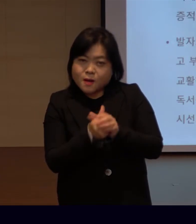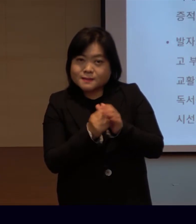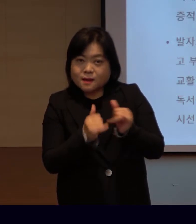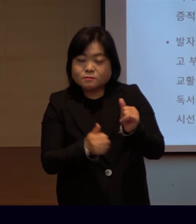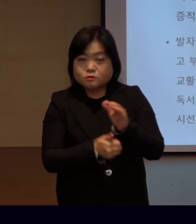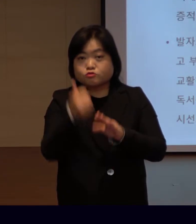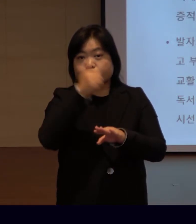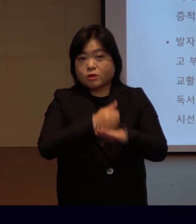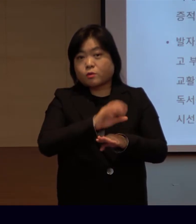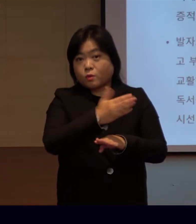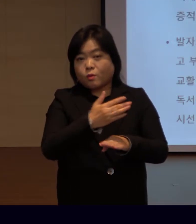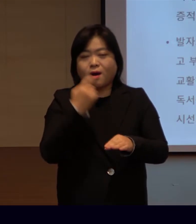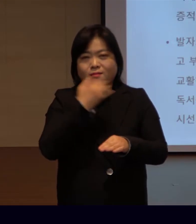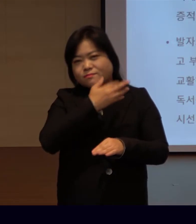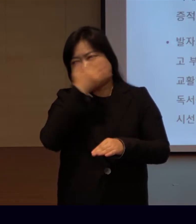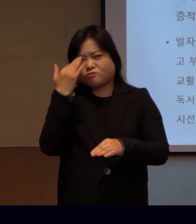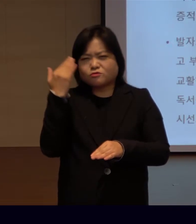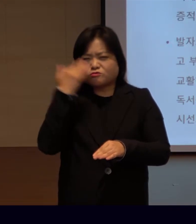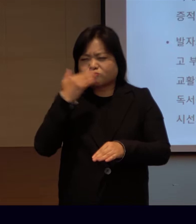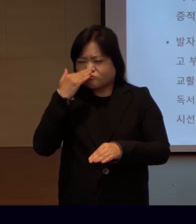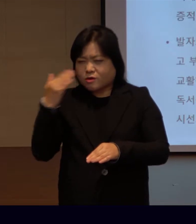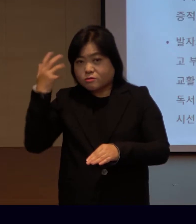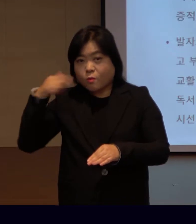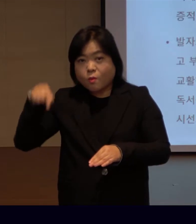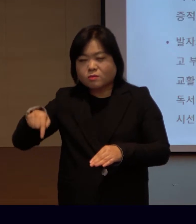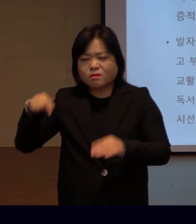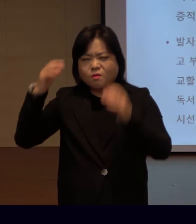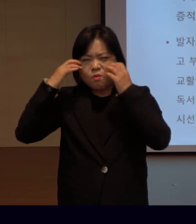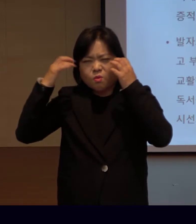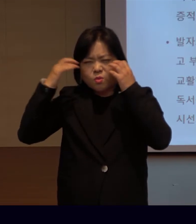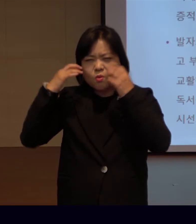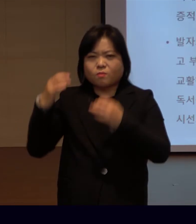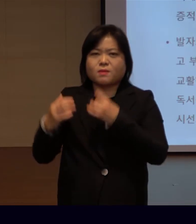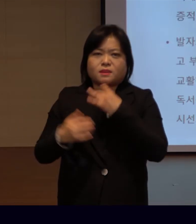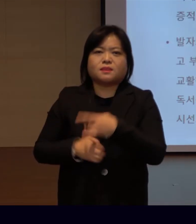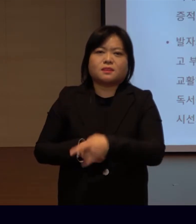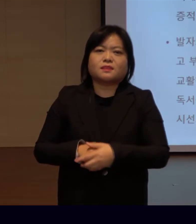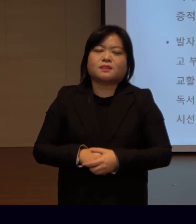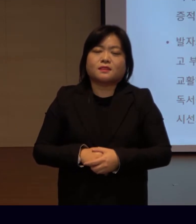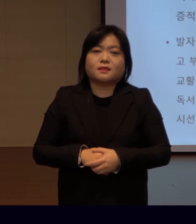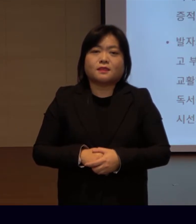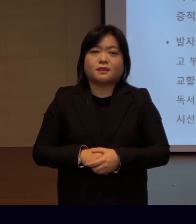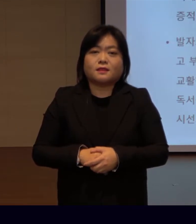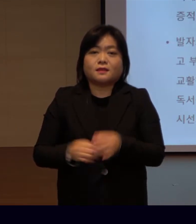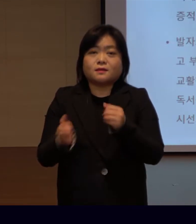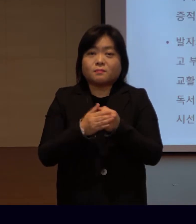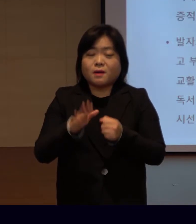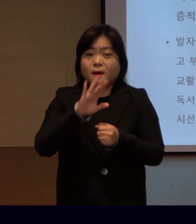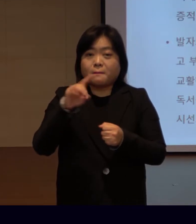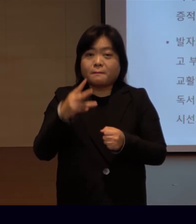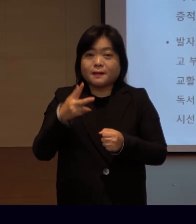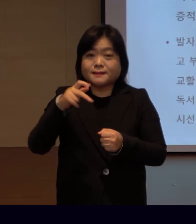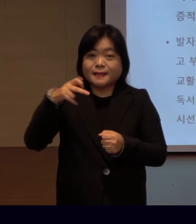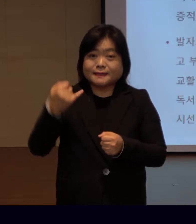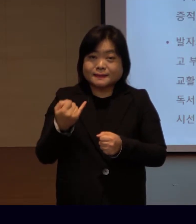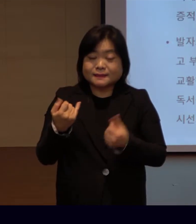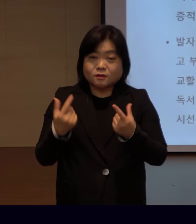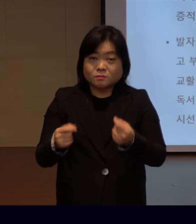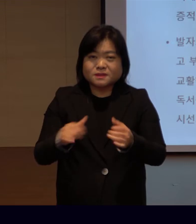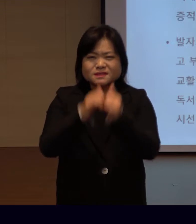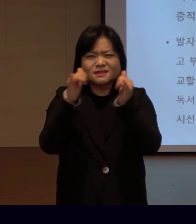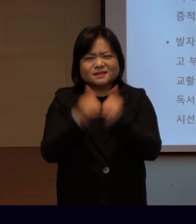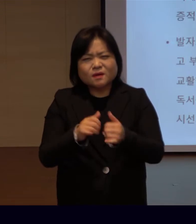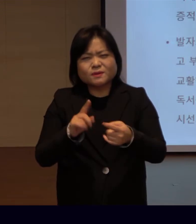출세하고 아름다운 영혼의 순수한 영혼은 굉장히 고통을 받죠. 이렇게 발자크처럼 그냥 그 사회를